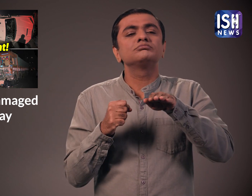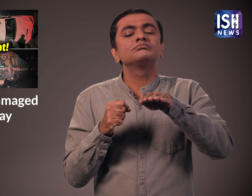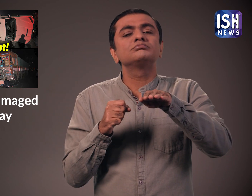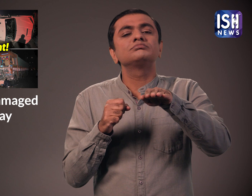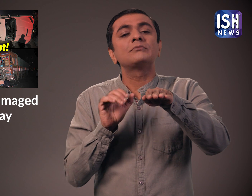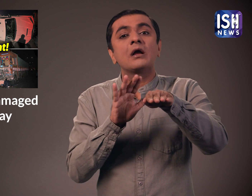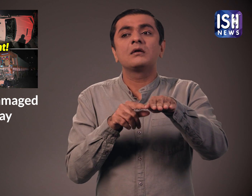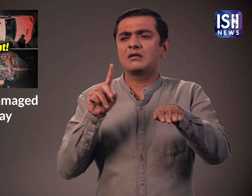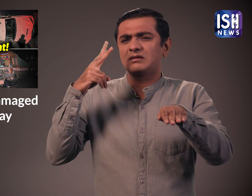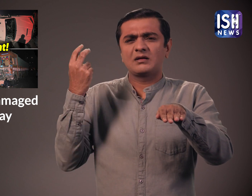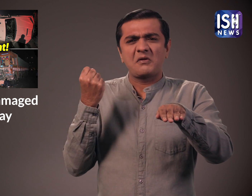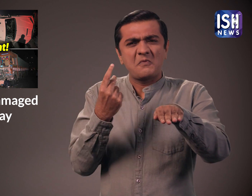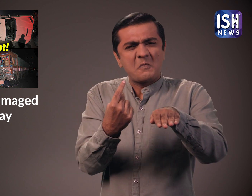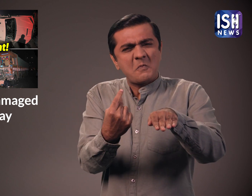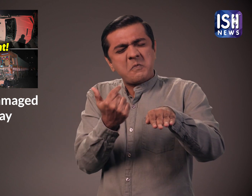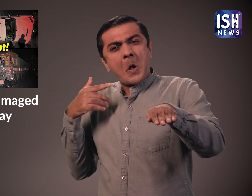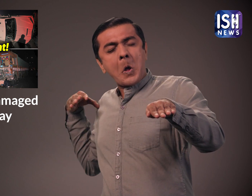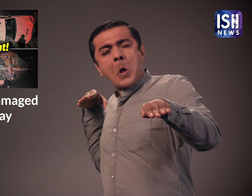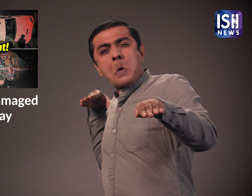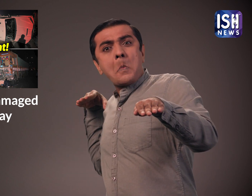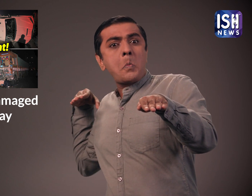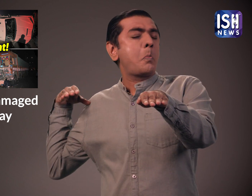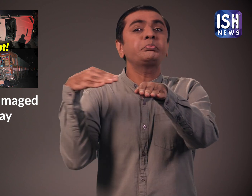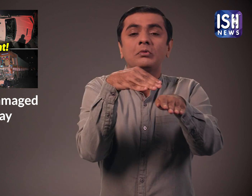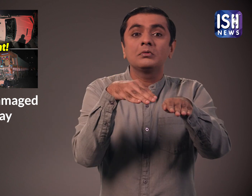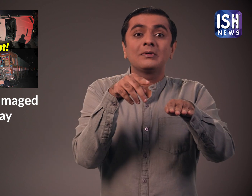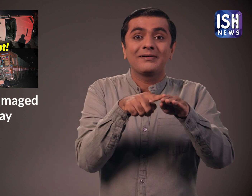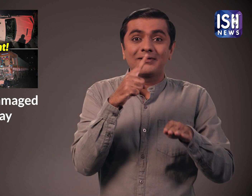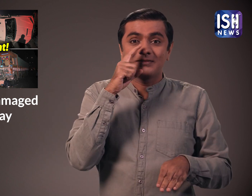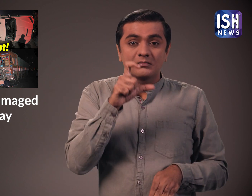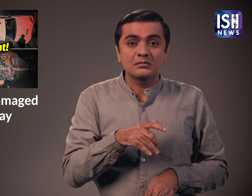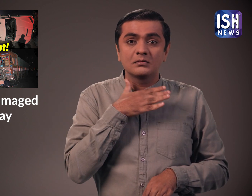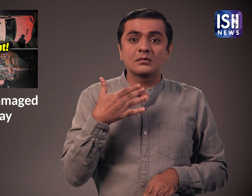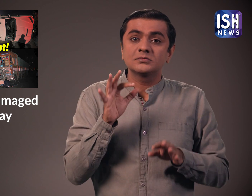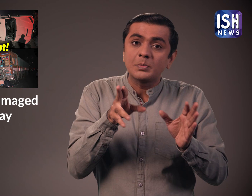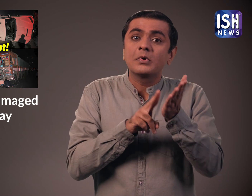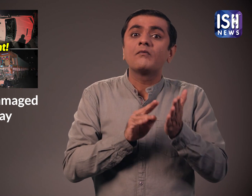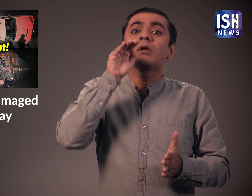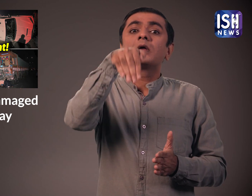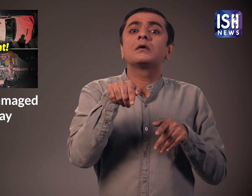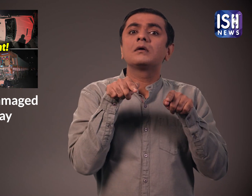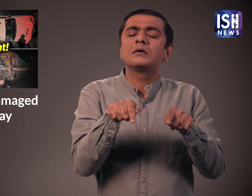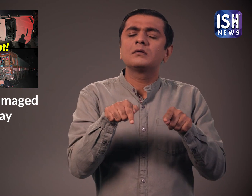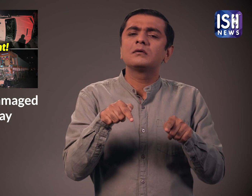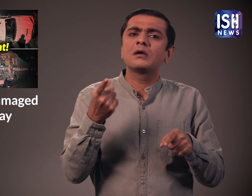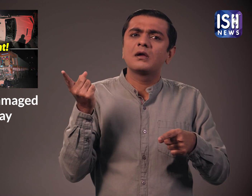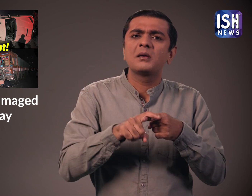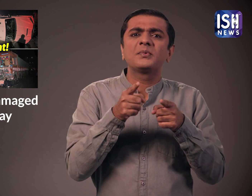से एक महिला की मौत हो गई आने से एक महिला की चाल